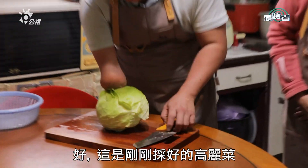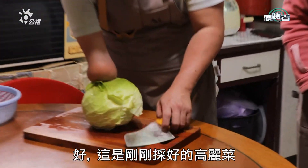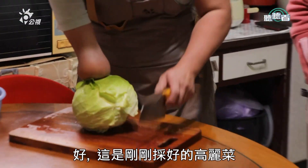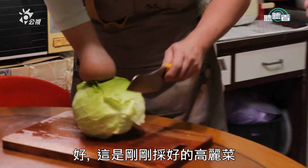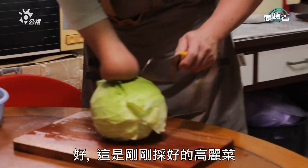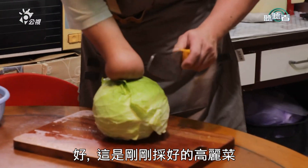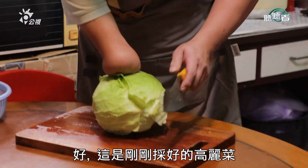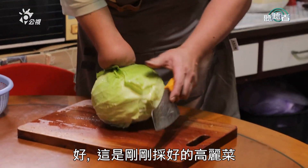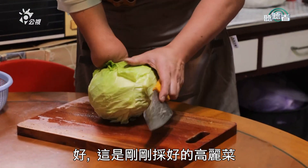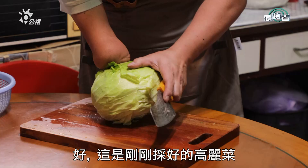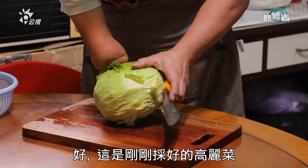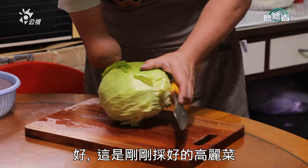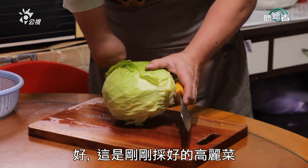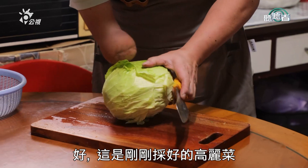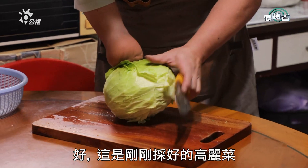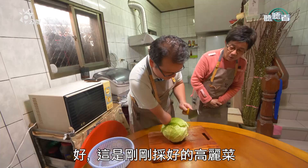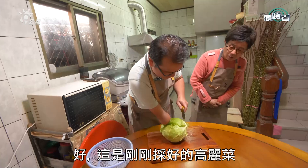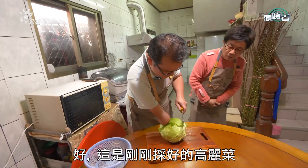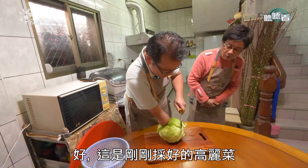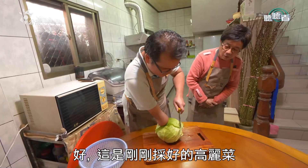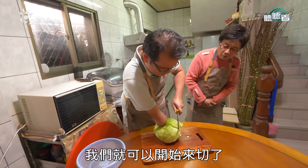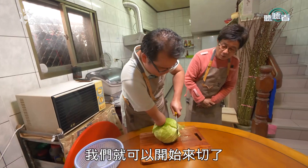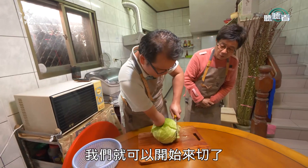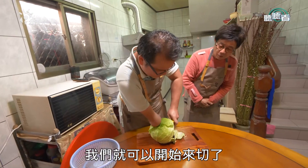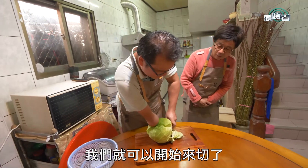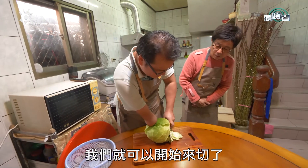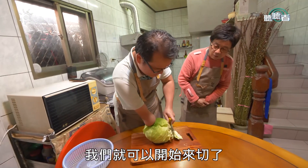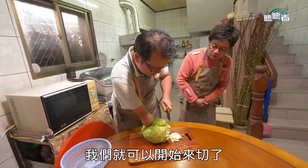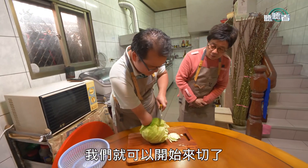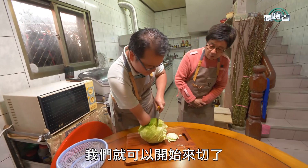这是刚刚拆好的高丽菜，我们就可以开始来切了。